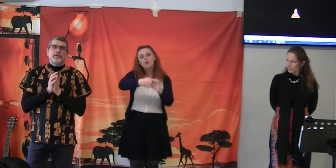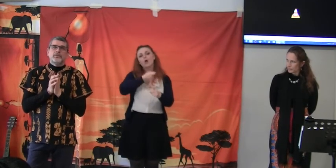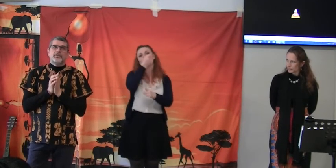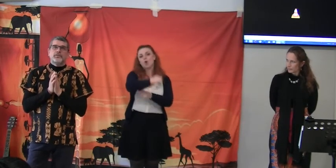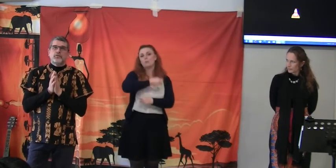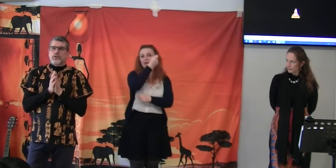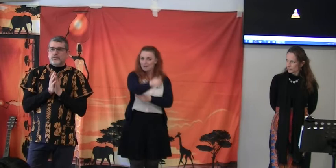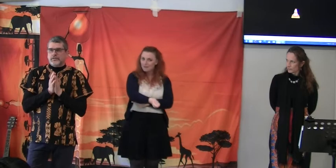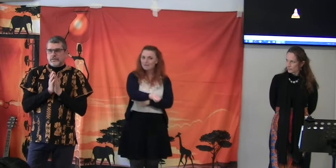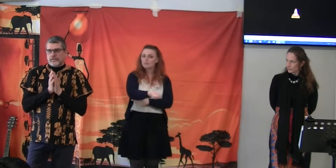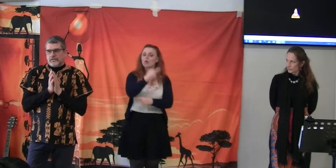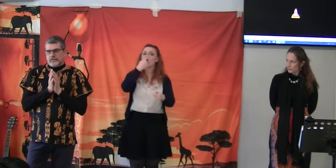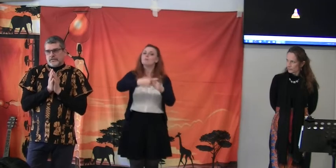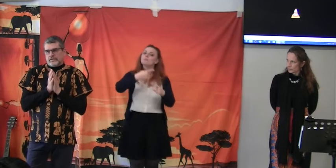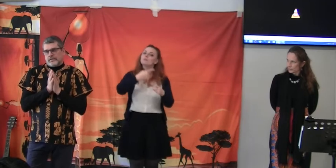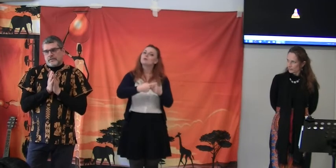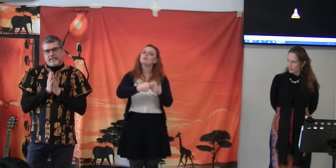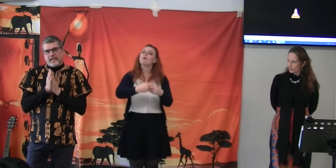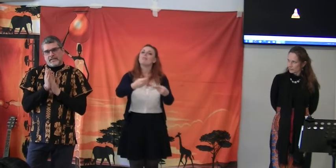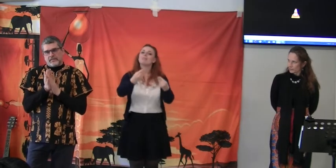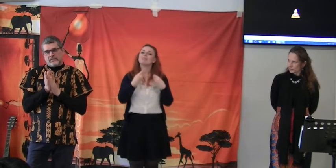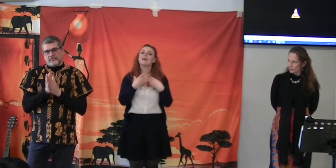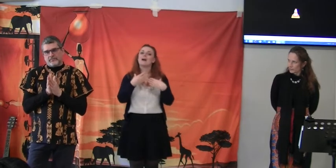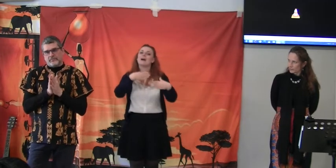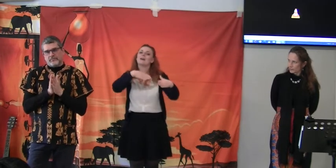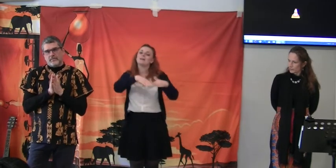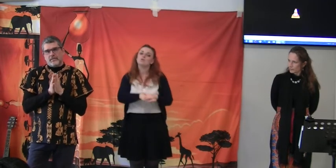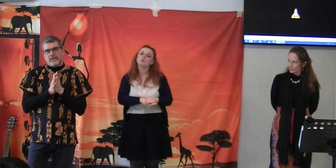un momento di rifugio da Celeste.